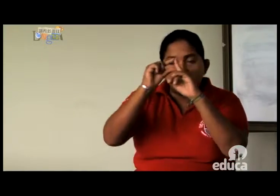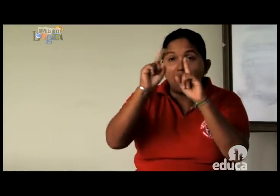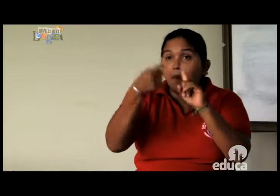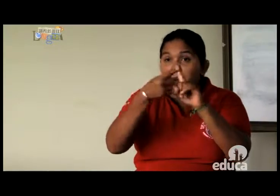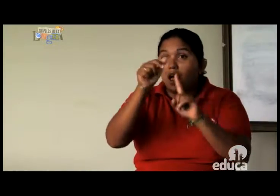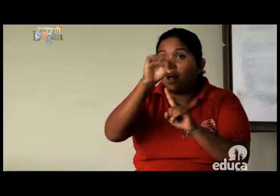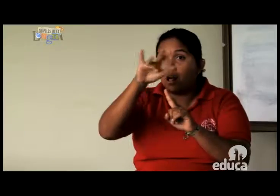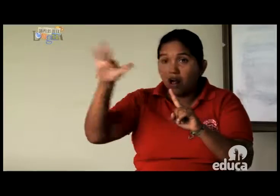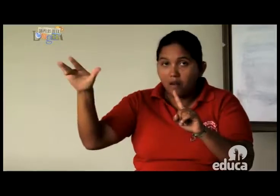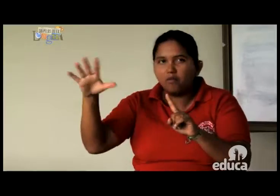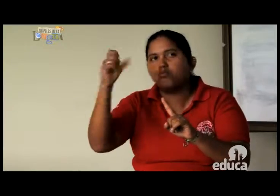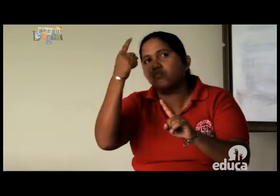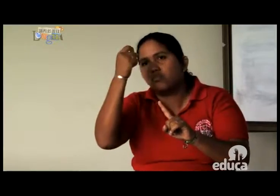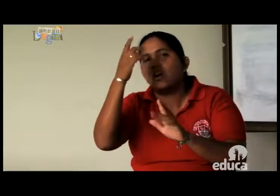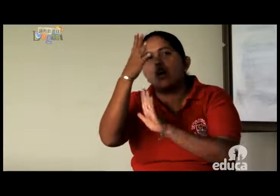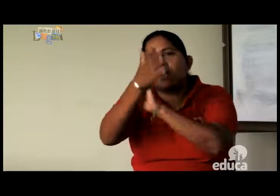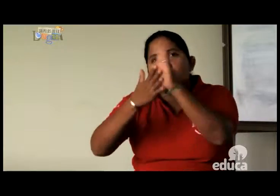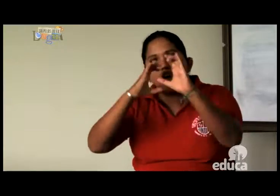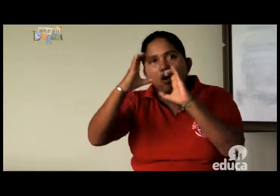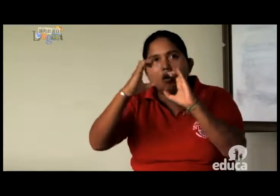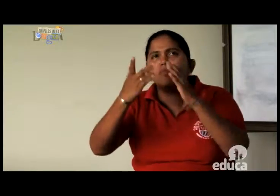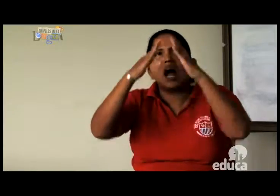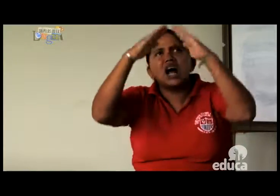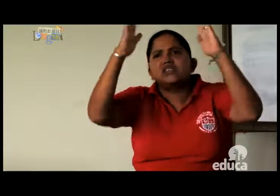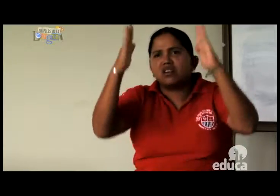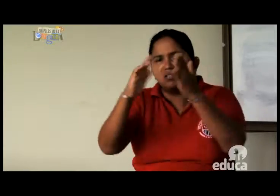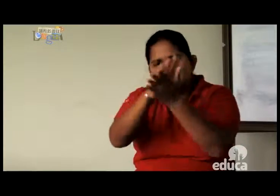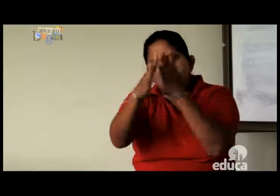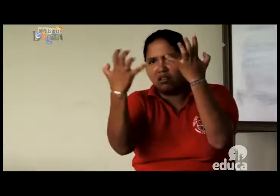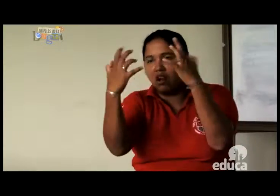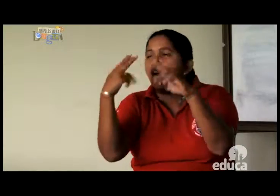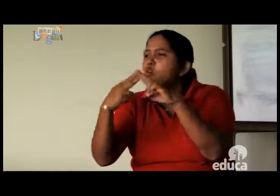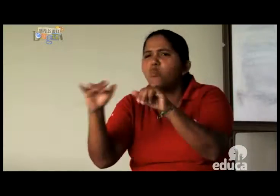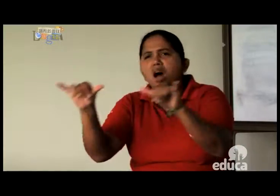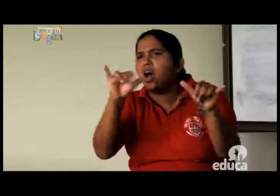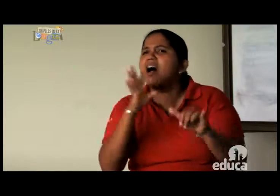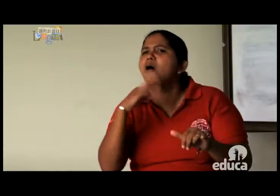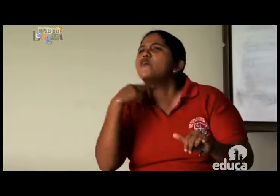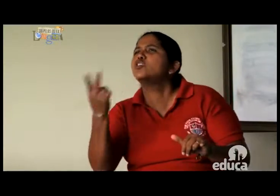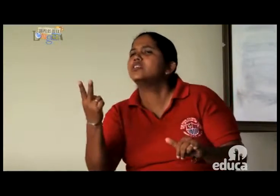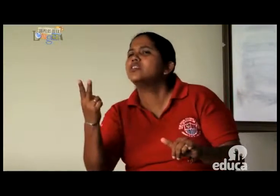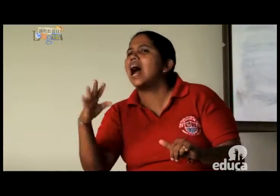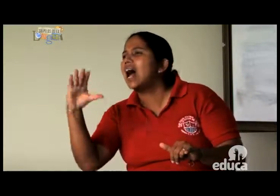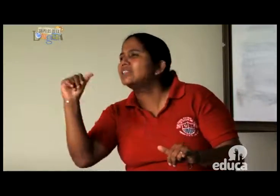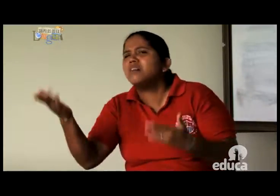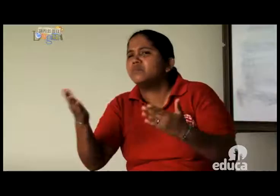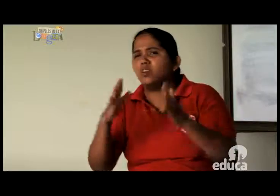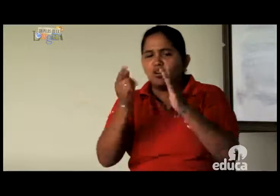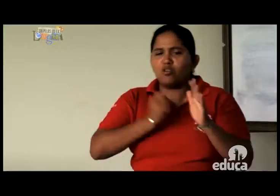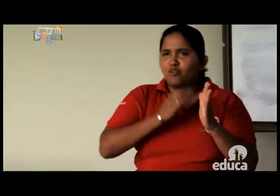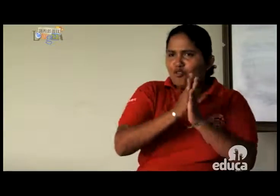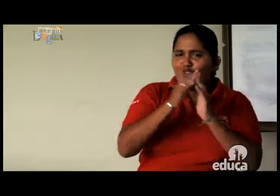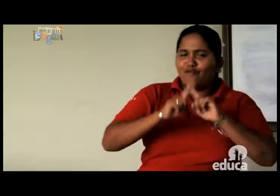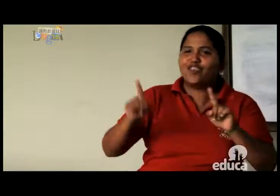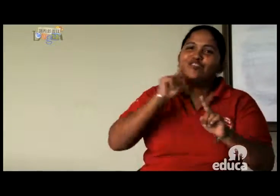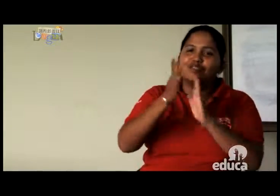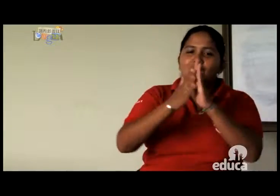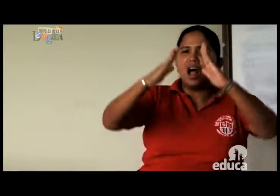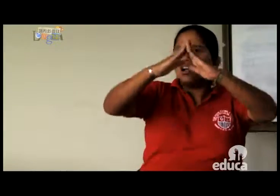un idioma. La lengua de señas está conformada por un abecedario o por palabras con codificación. Por